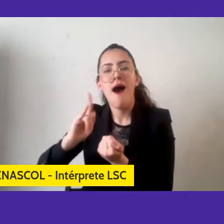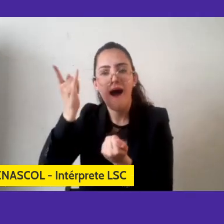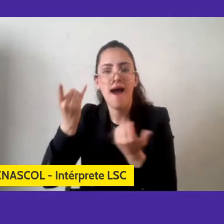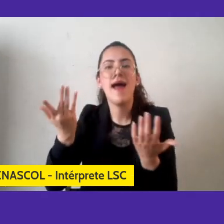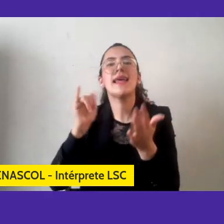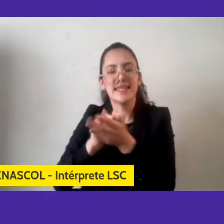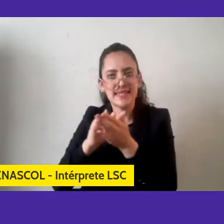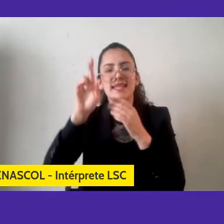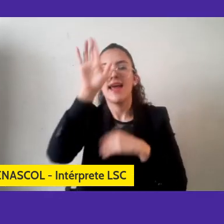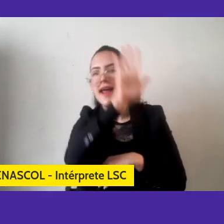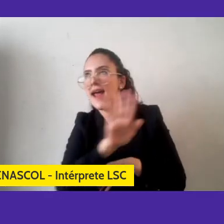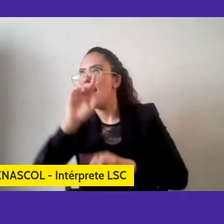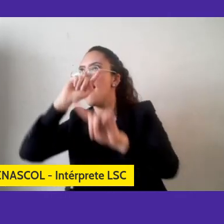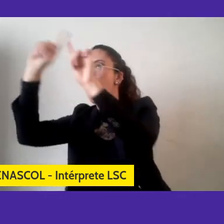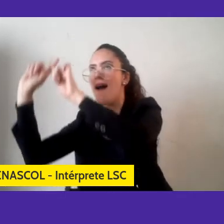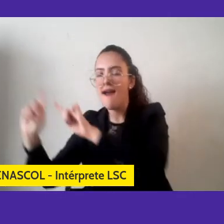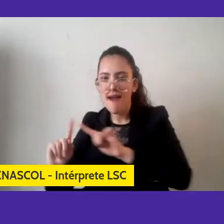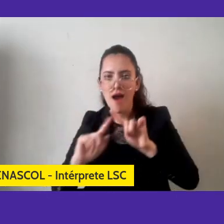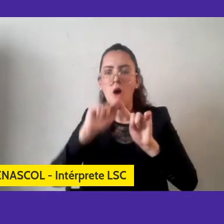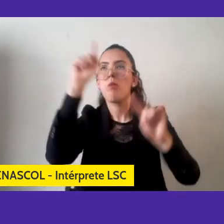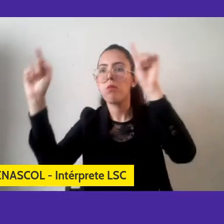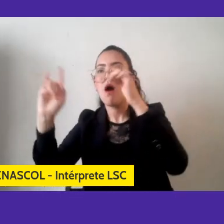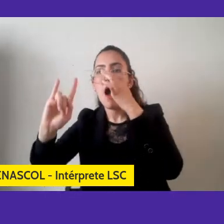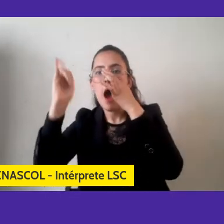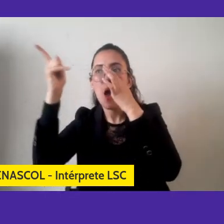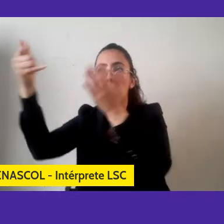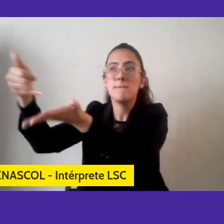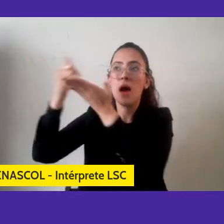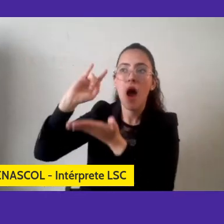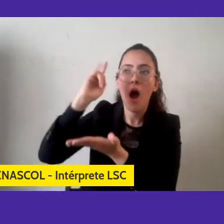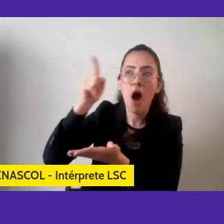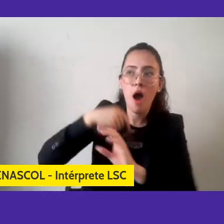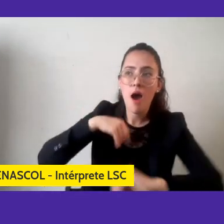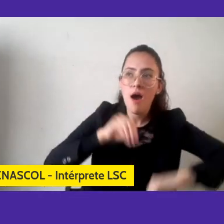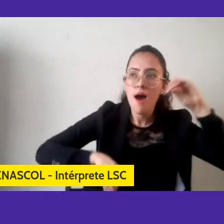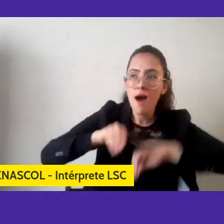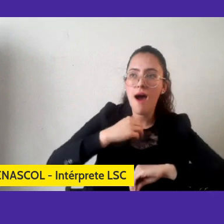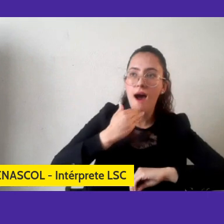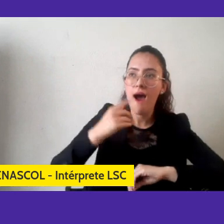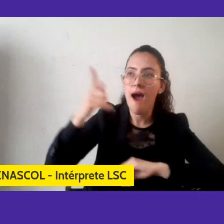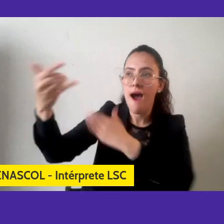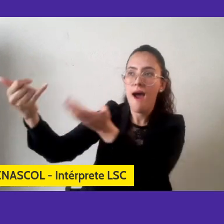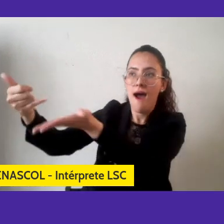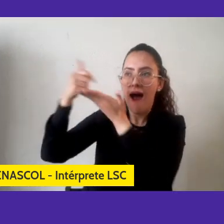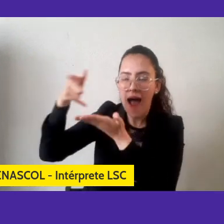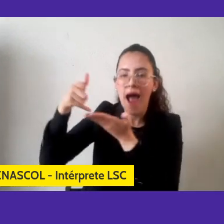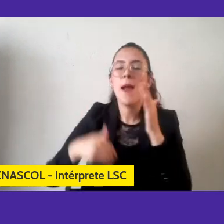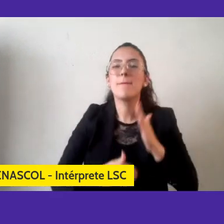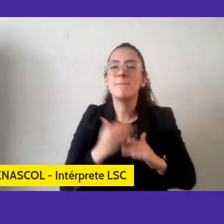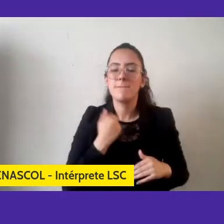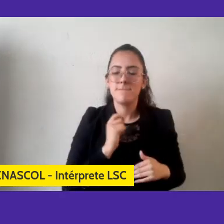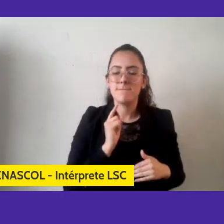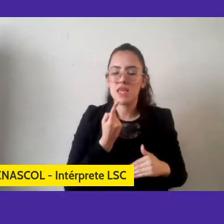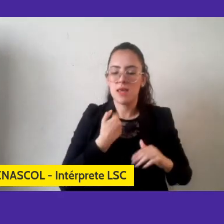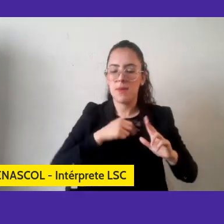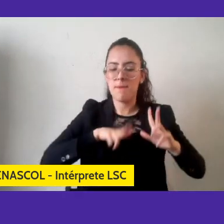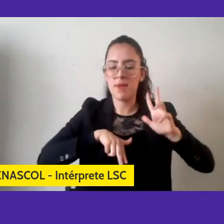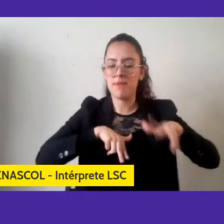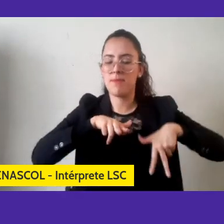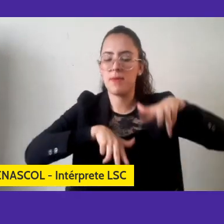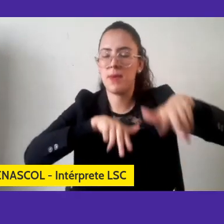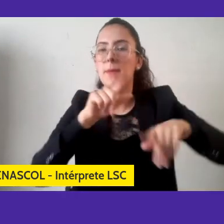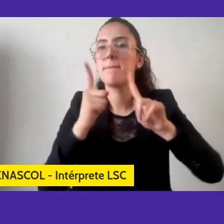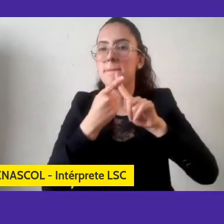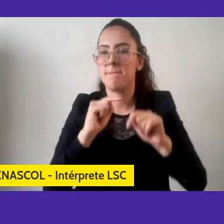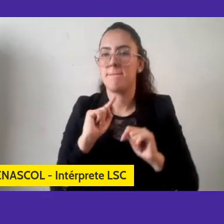donde hay premio para desarrollo. Son los pequeños pasos que haría para empezar a